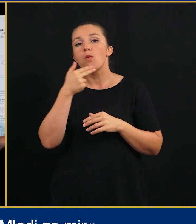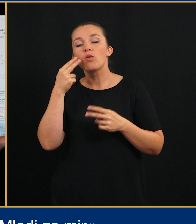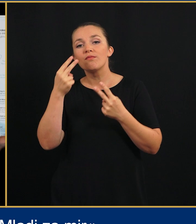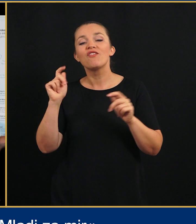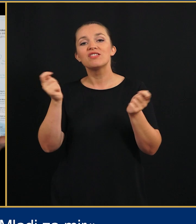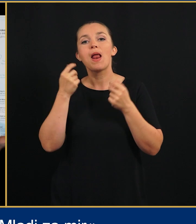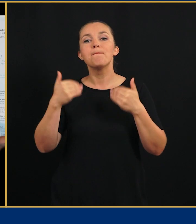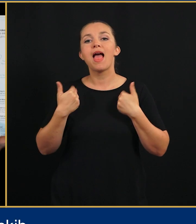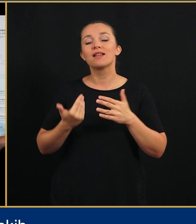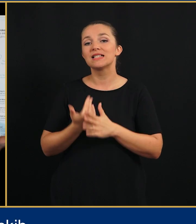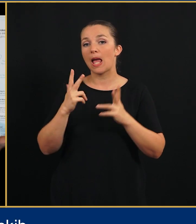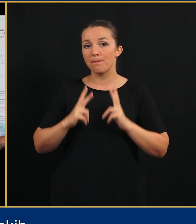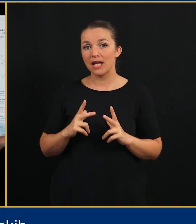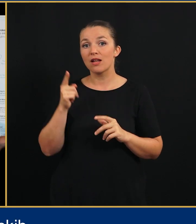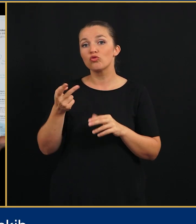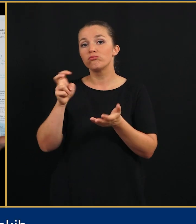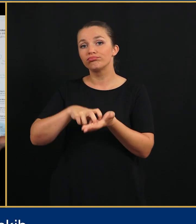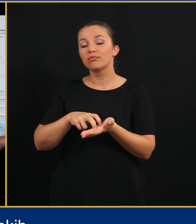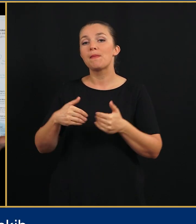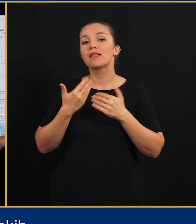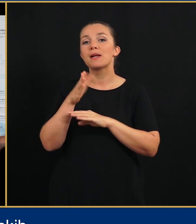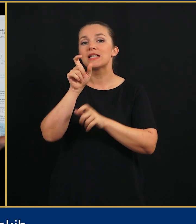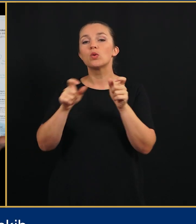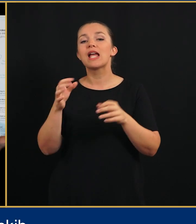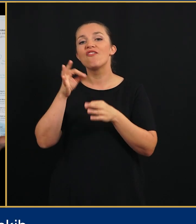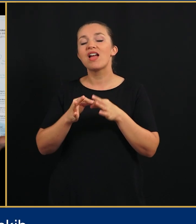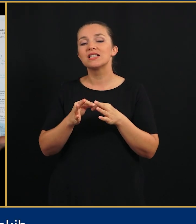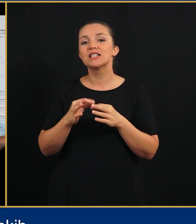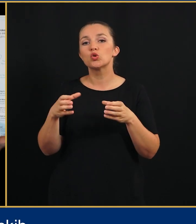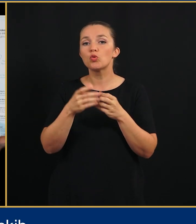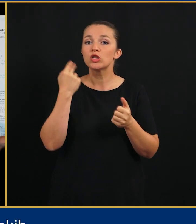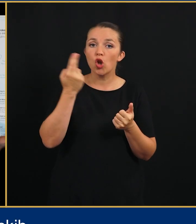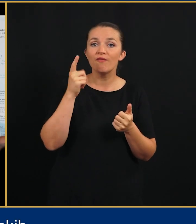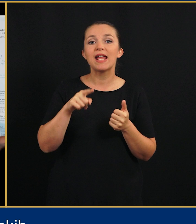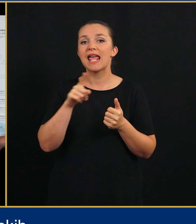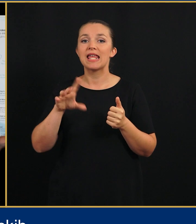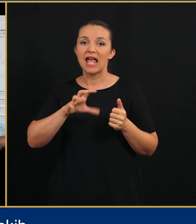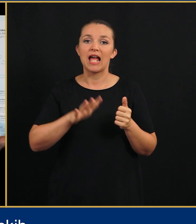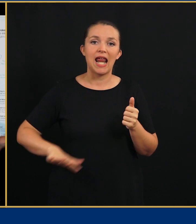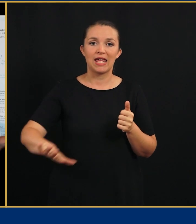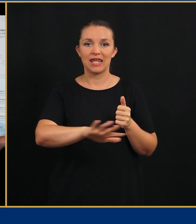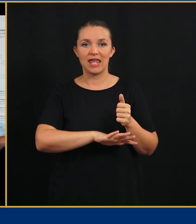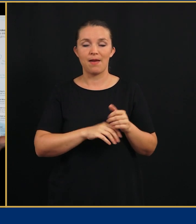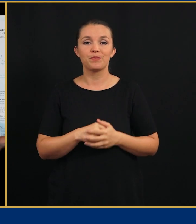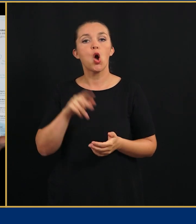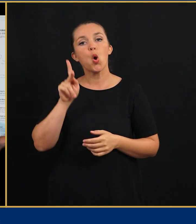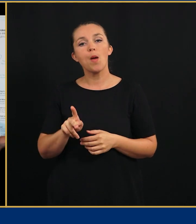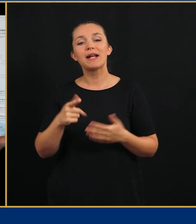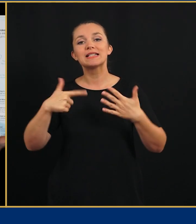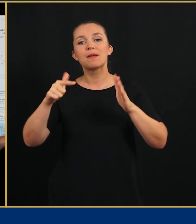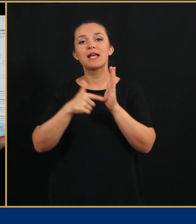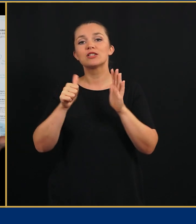mir, na katerem so nastopili mladi predstavniki verskih skupnosti iz Slovenije in regije. Koper,